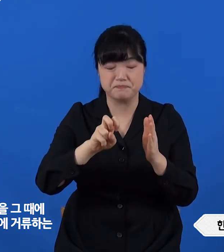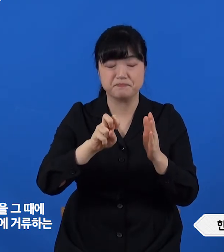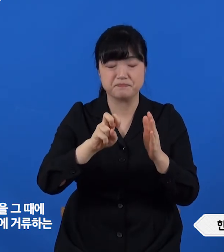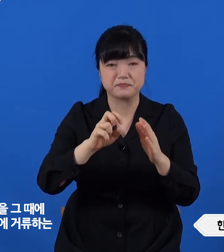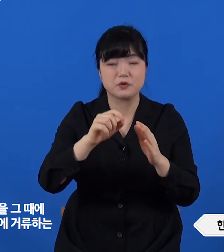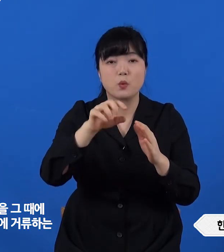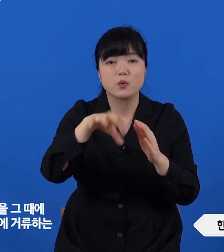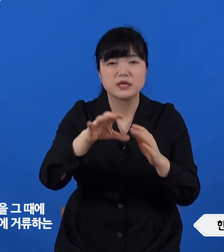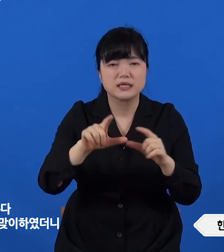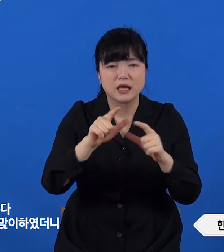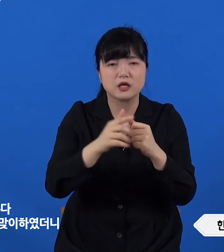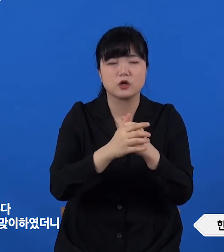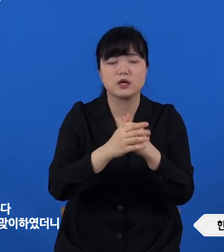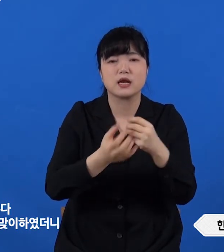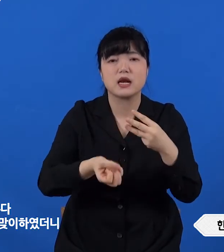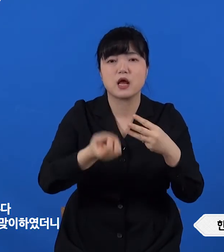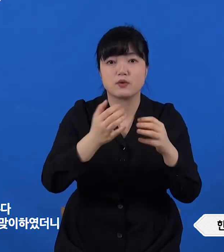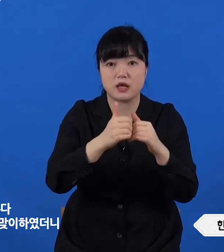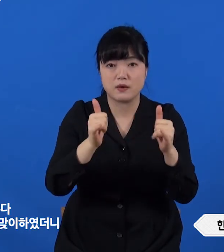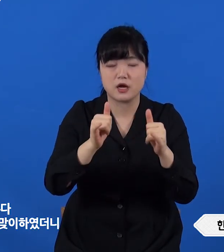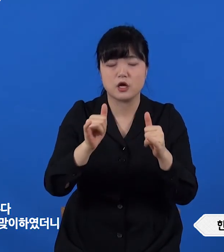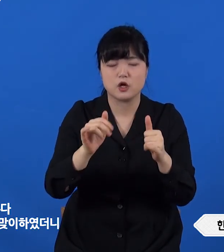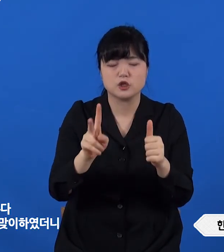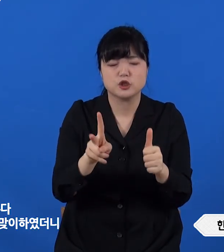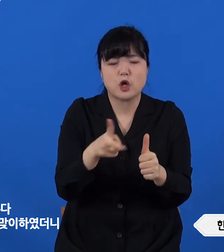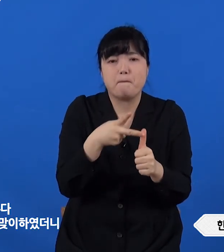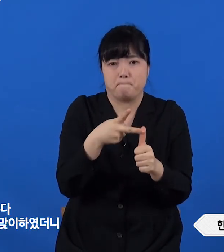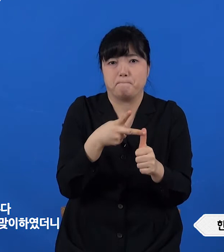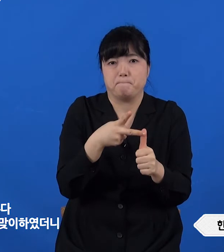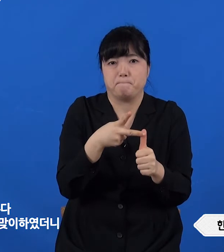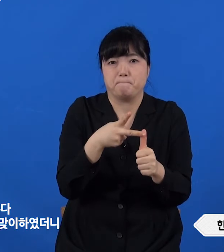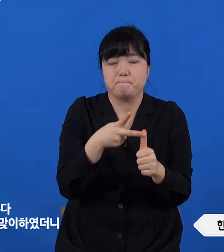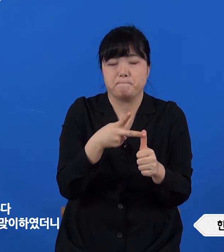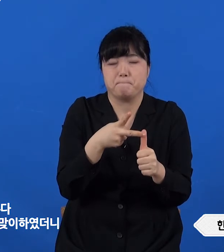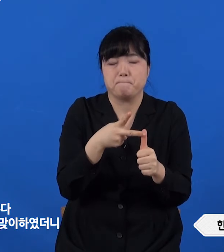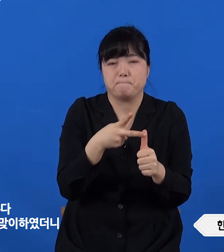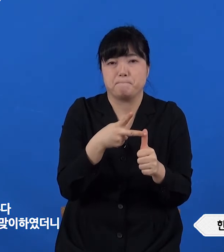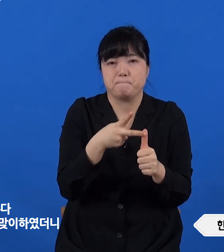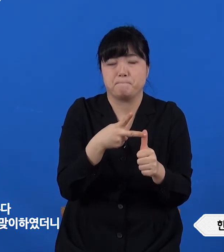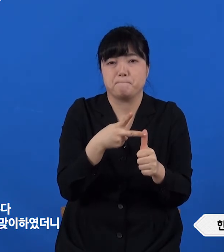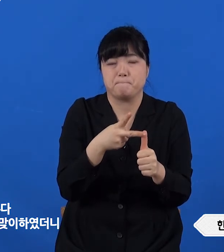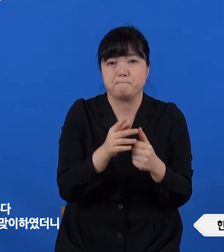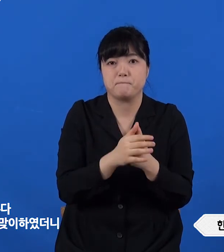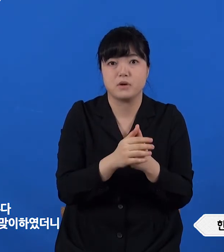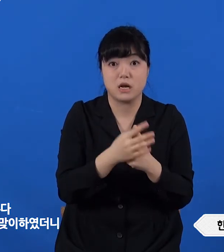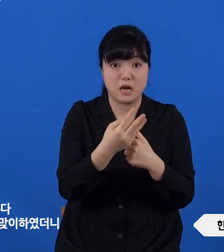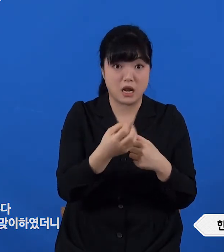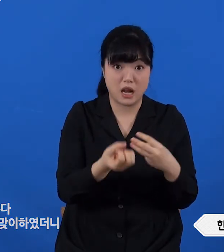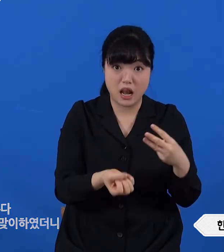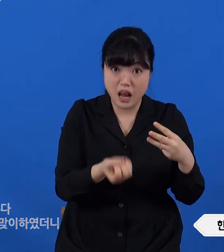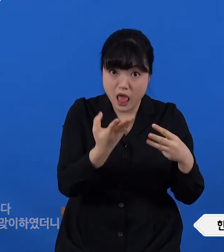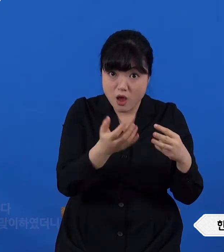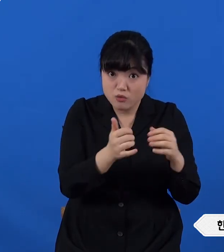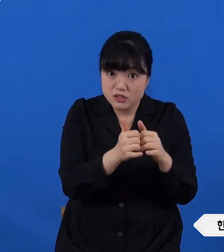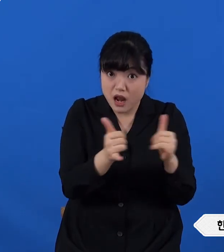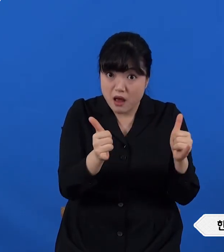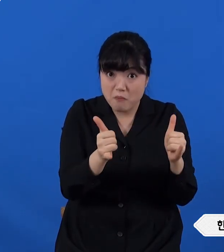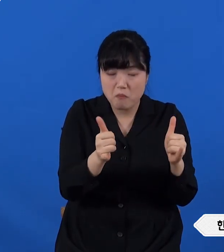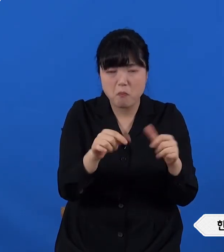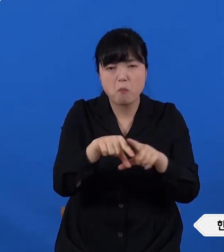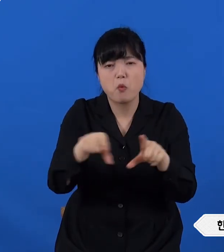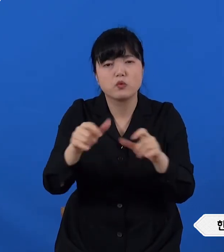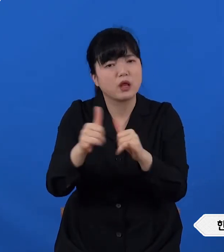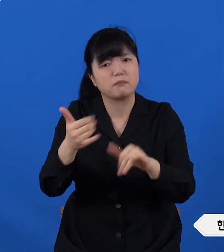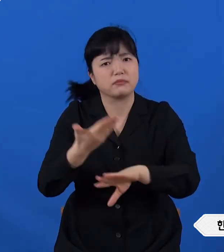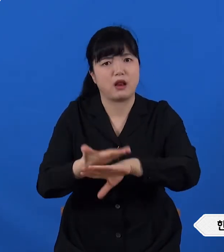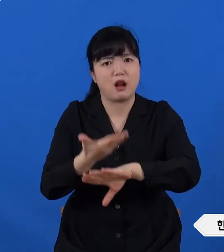사람이 유다 베들레헴에서 첩을 맞이하였더니, 레위 사람은 보통 사람과는